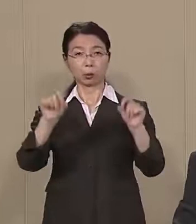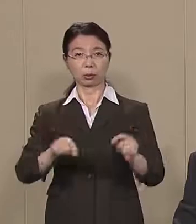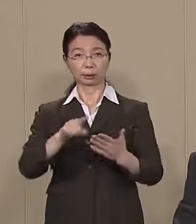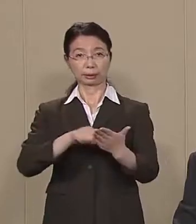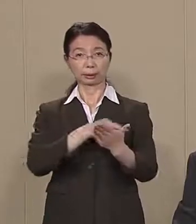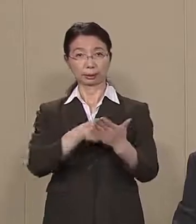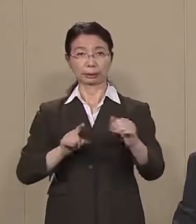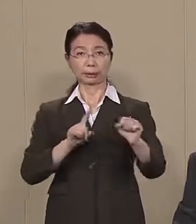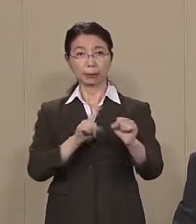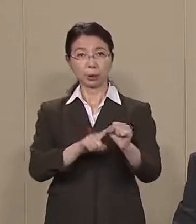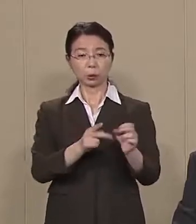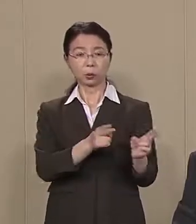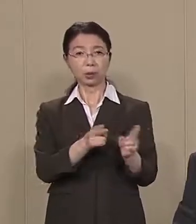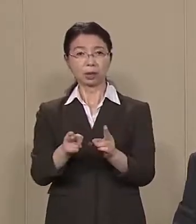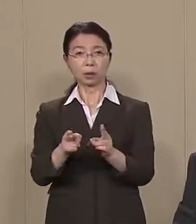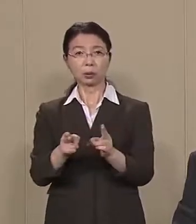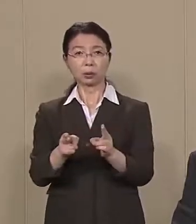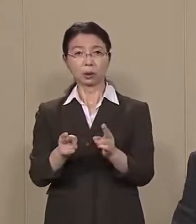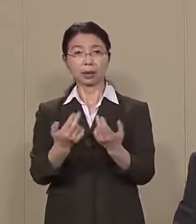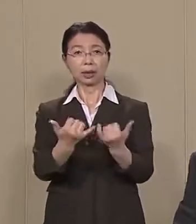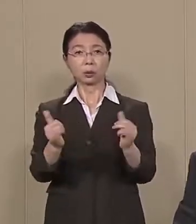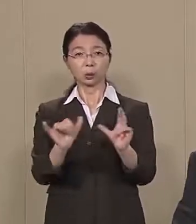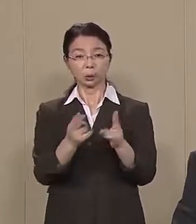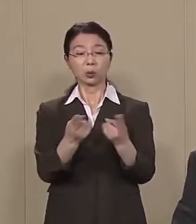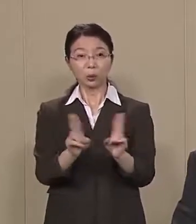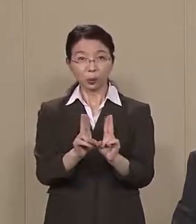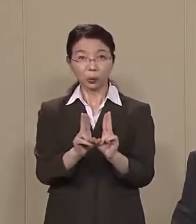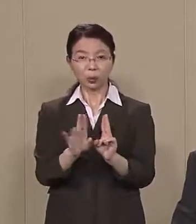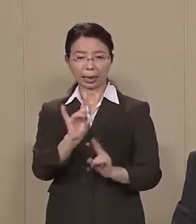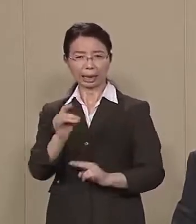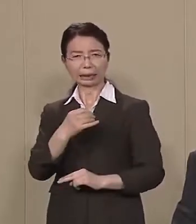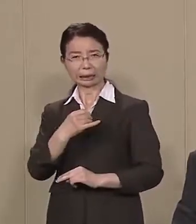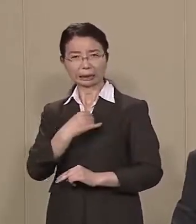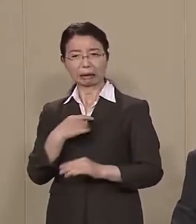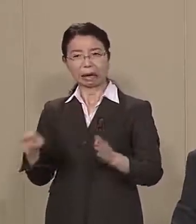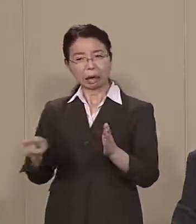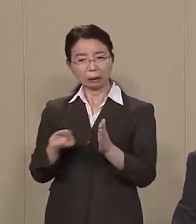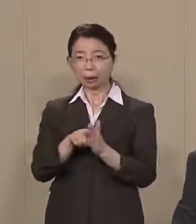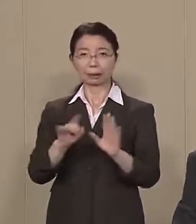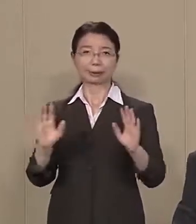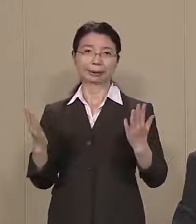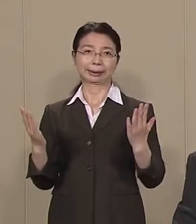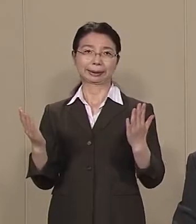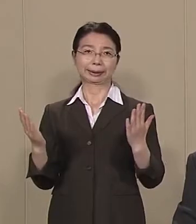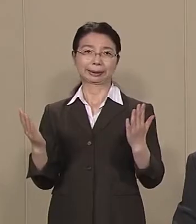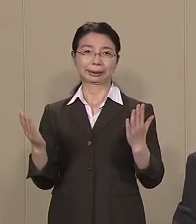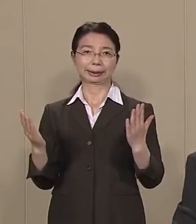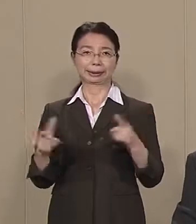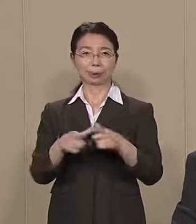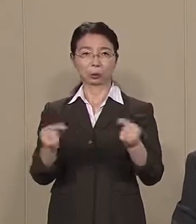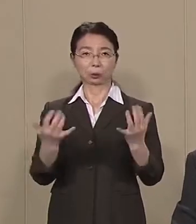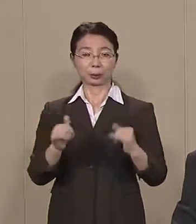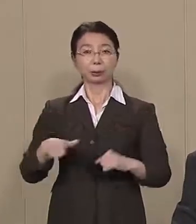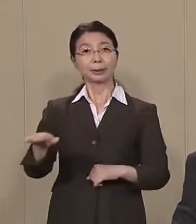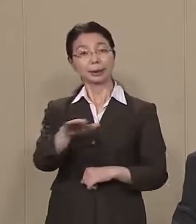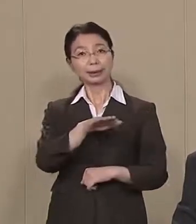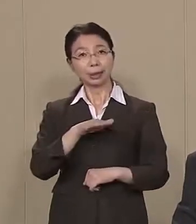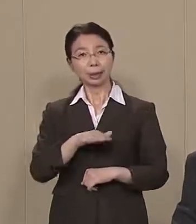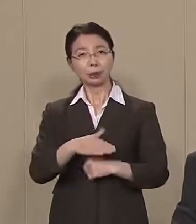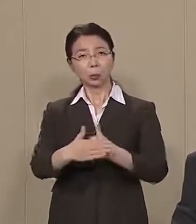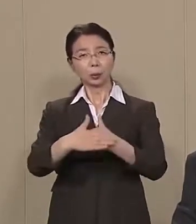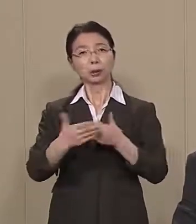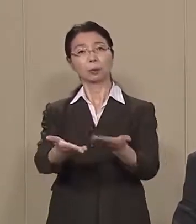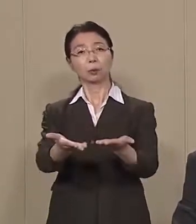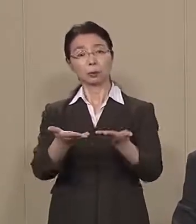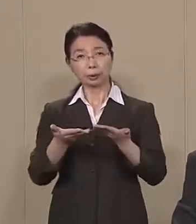解決しようとする政党や議員はかつておりませんでした国民の皆様のご支持を